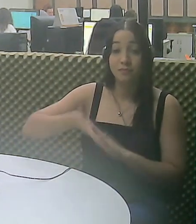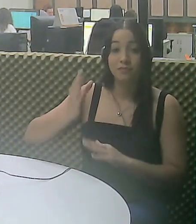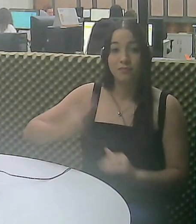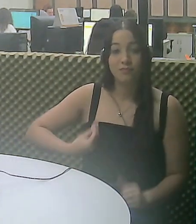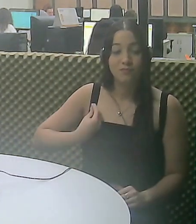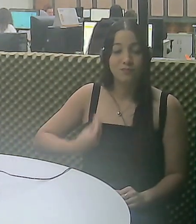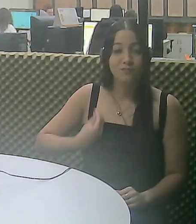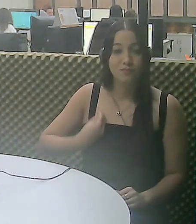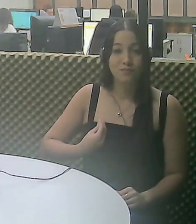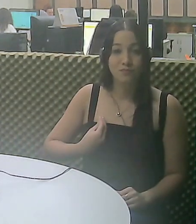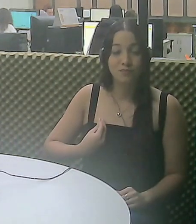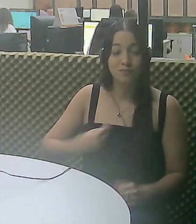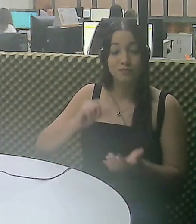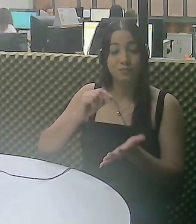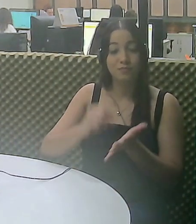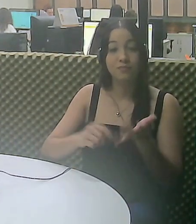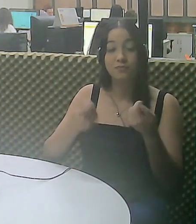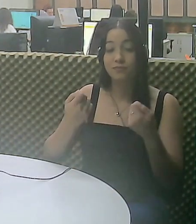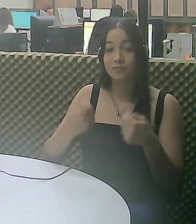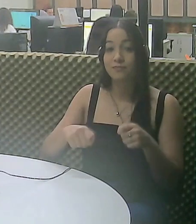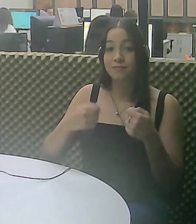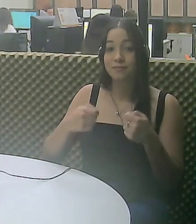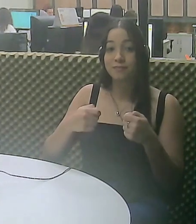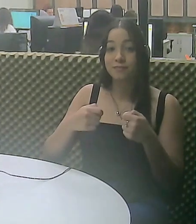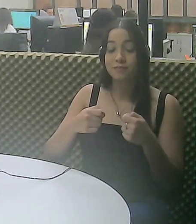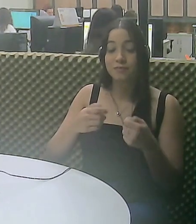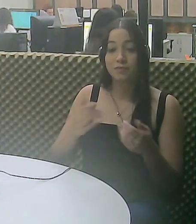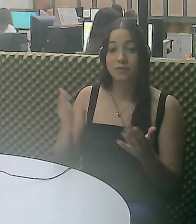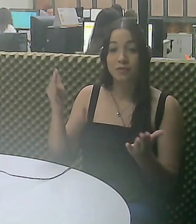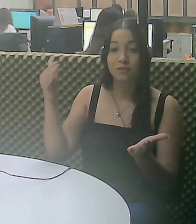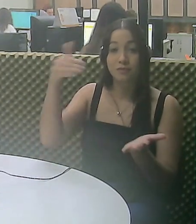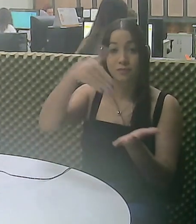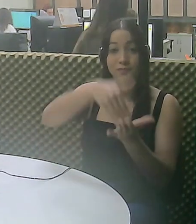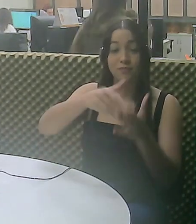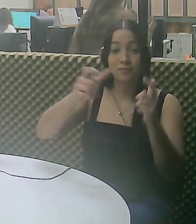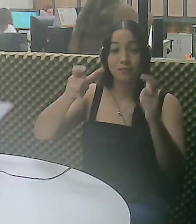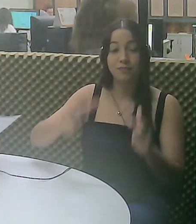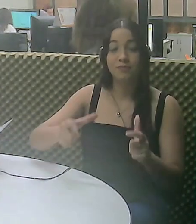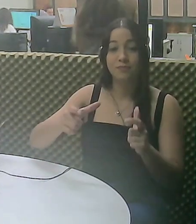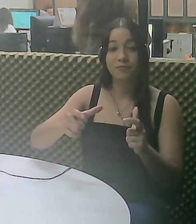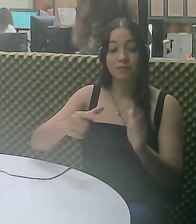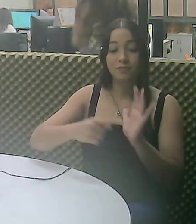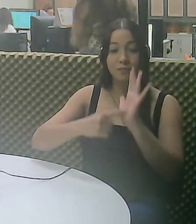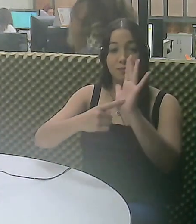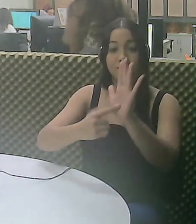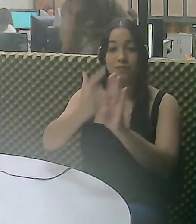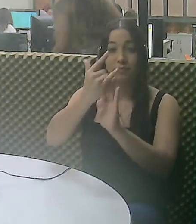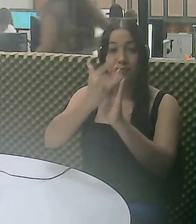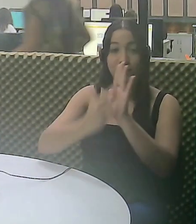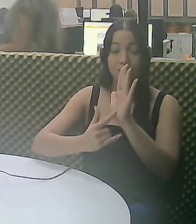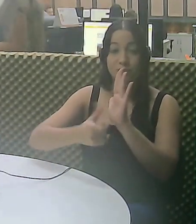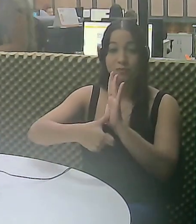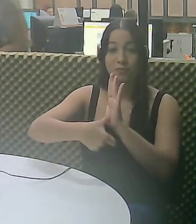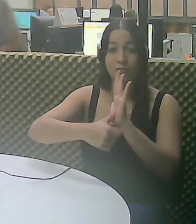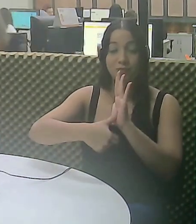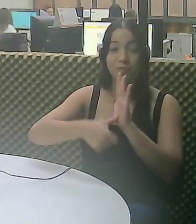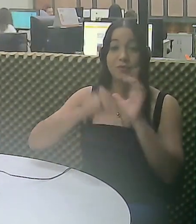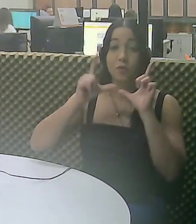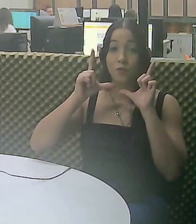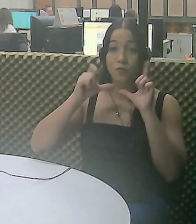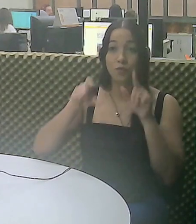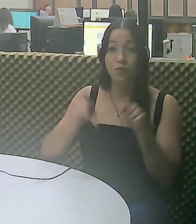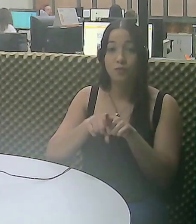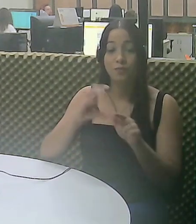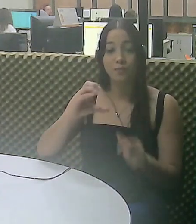do curso. Para se inscrever, basta ir até um dos centros profissionalizantes e apresentar documento de identidade com